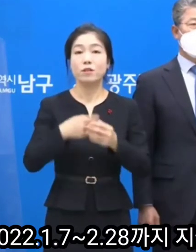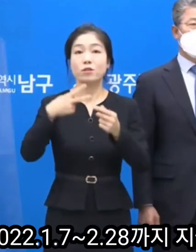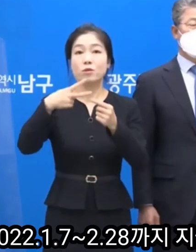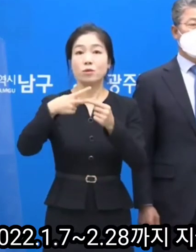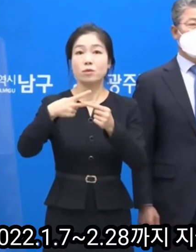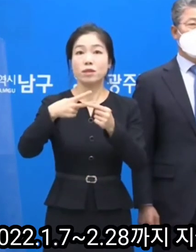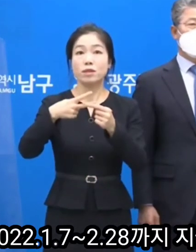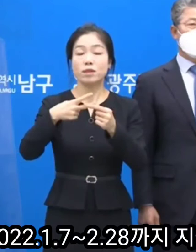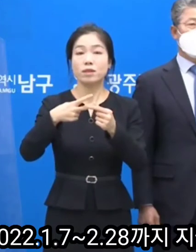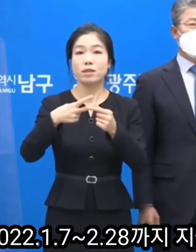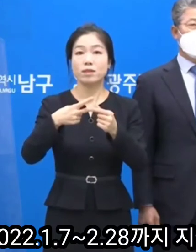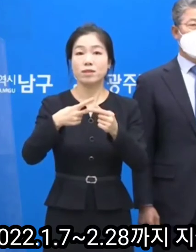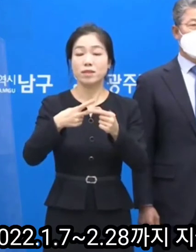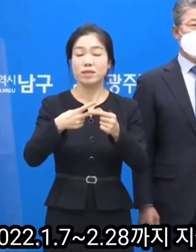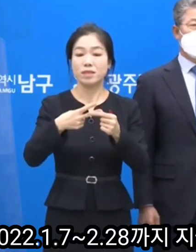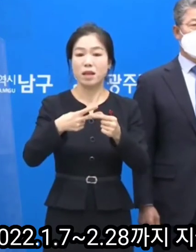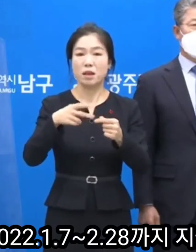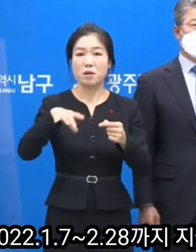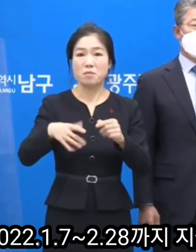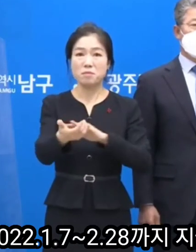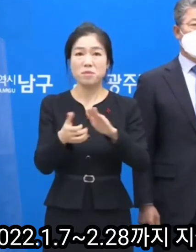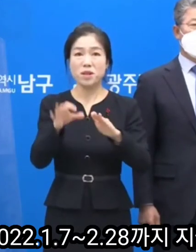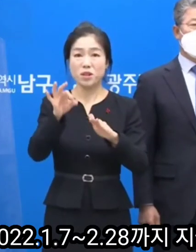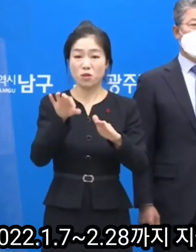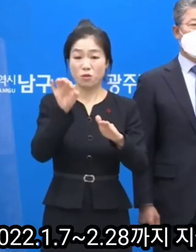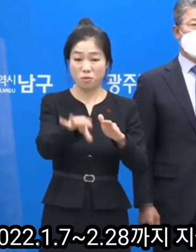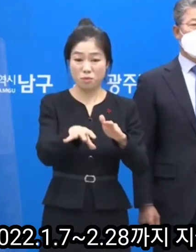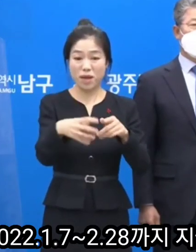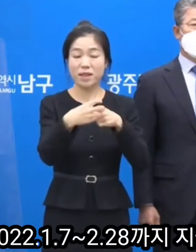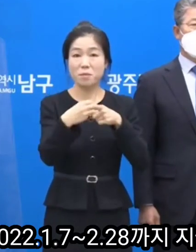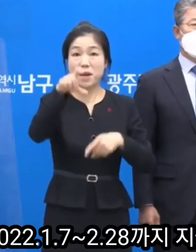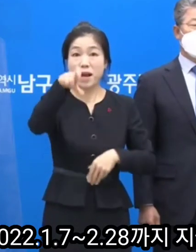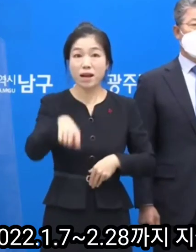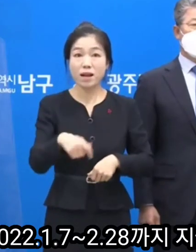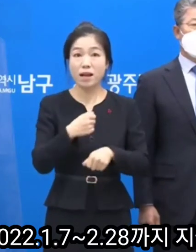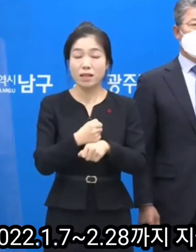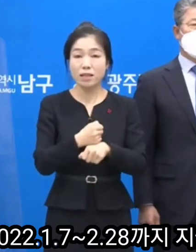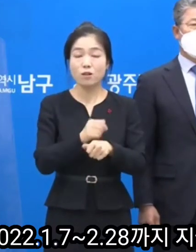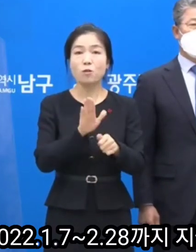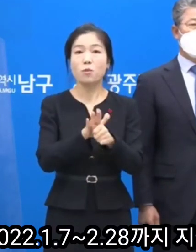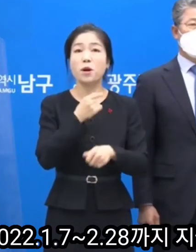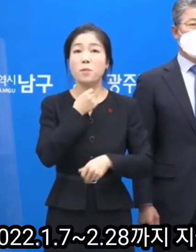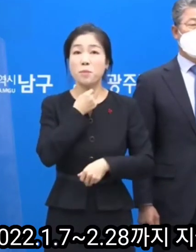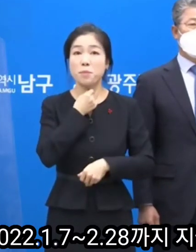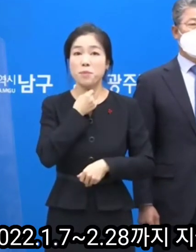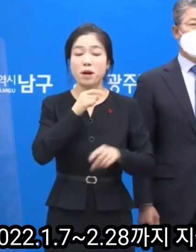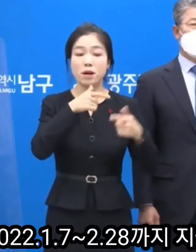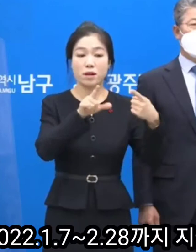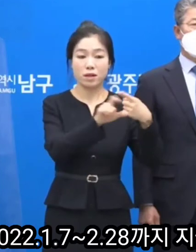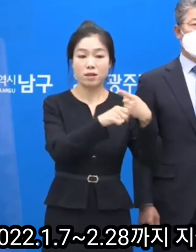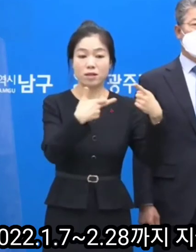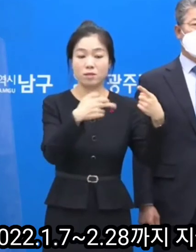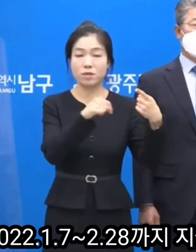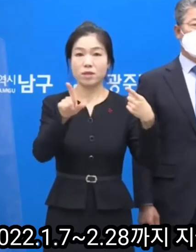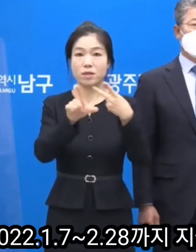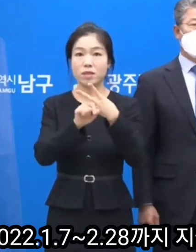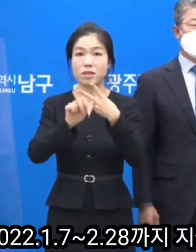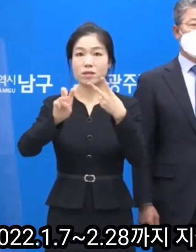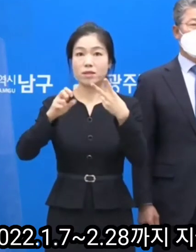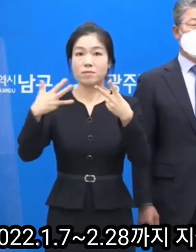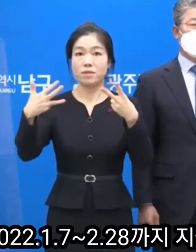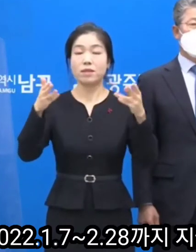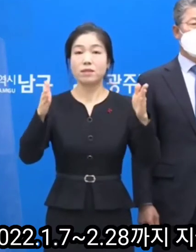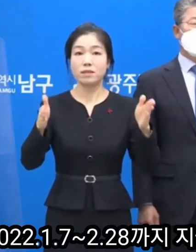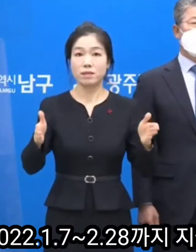둘째, 선불형 광주 상생카드로 지원금을 받으실 분은 1월 17일부터 2월